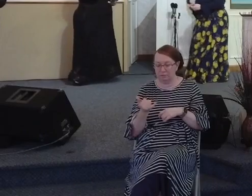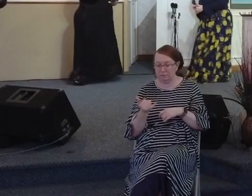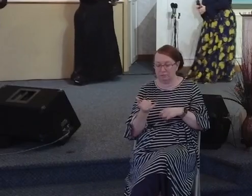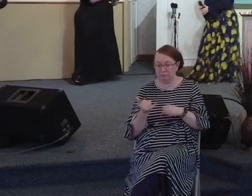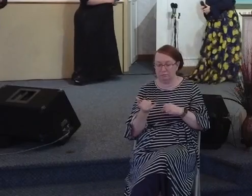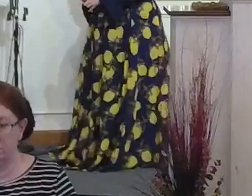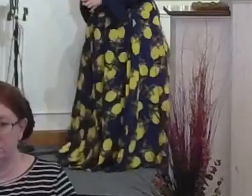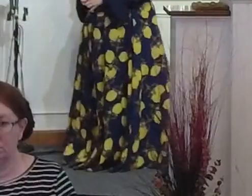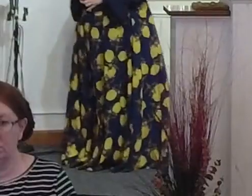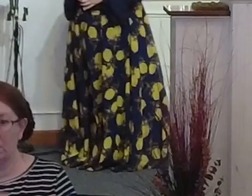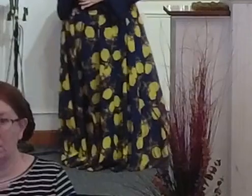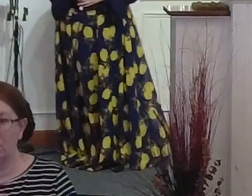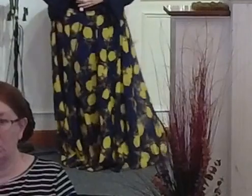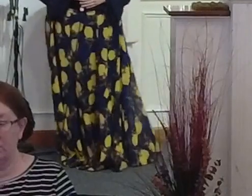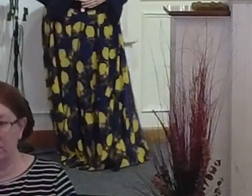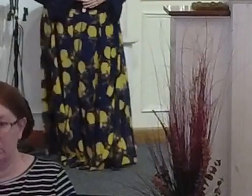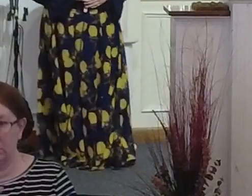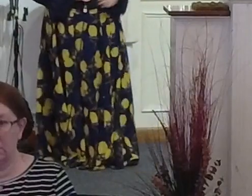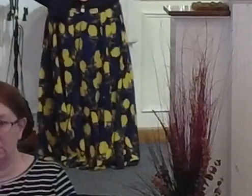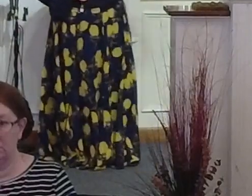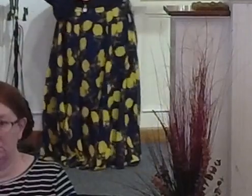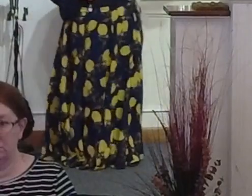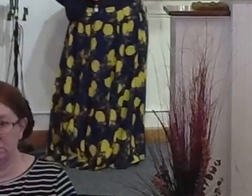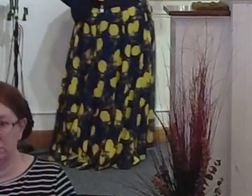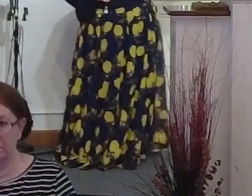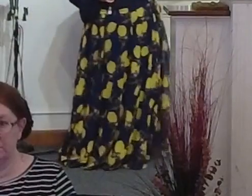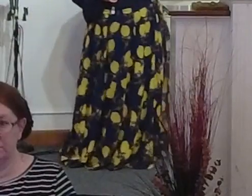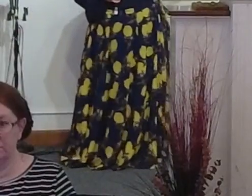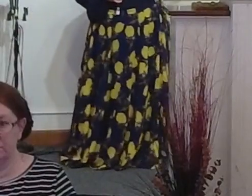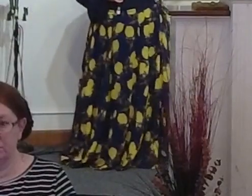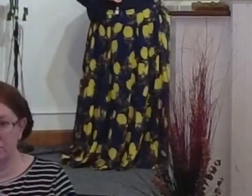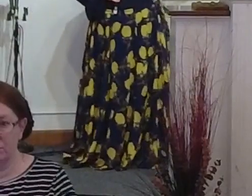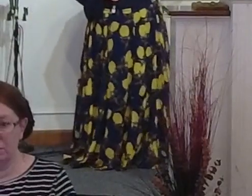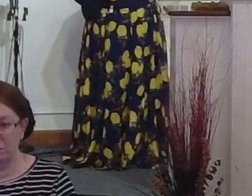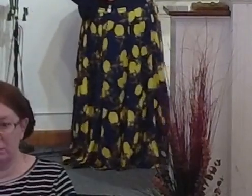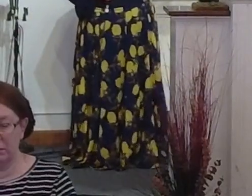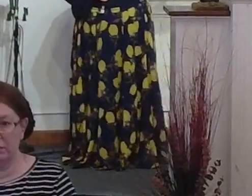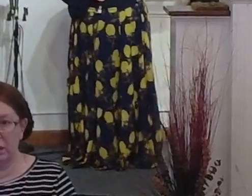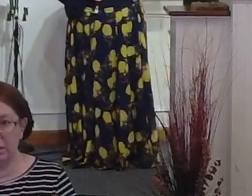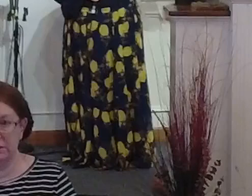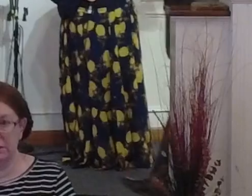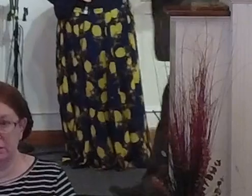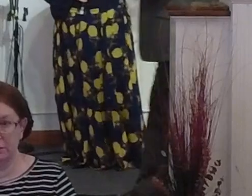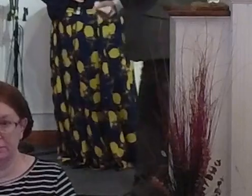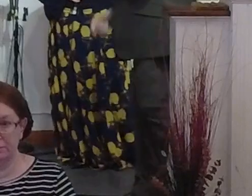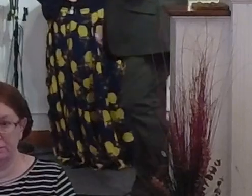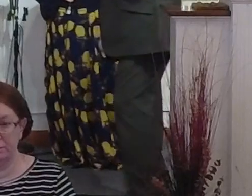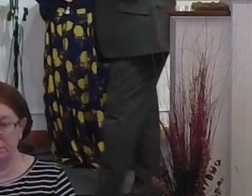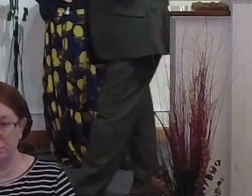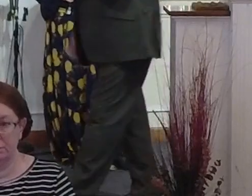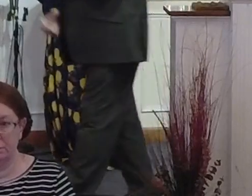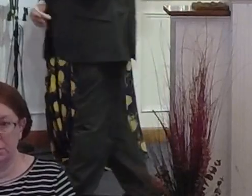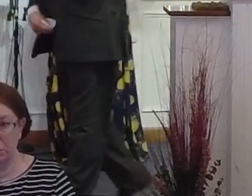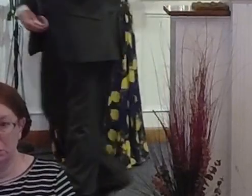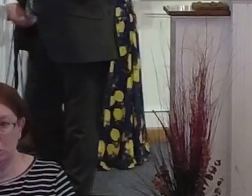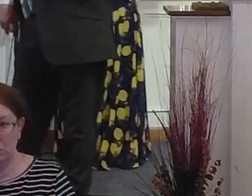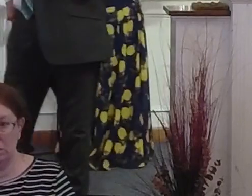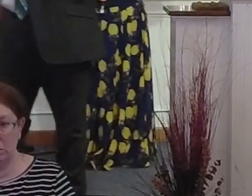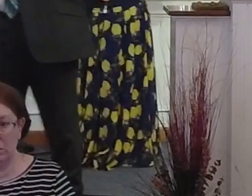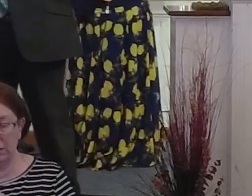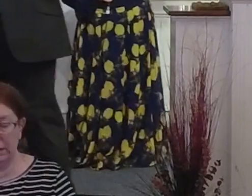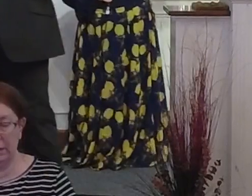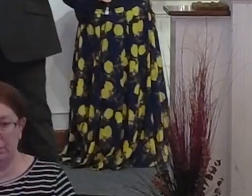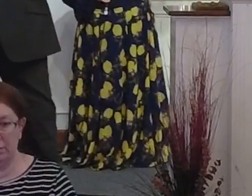A veces nosotros nos alejamos de la presencia de Dios, pero sentimos la presencia de Dios ahora mismo. El Espíritu de Dios está